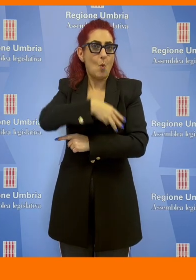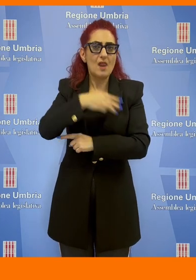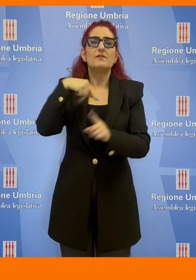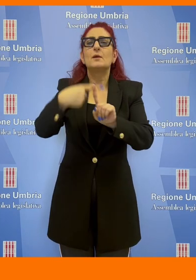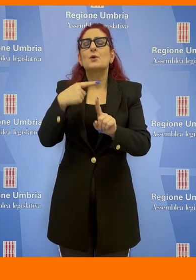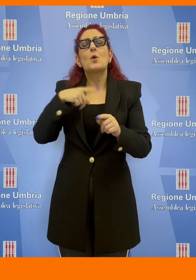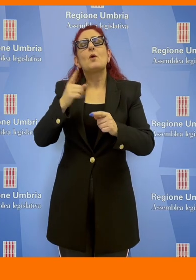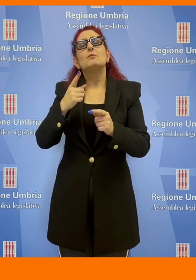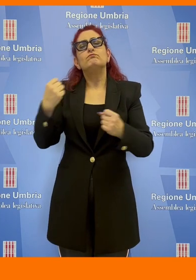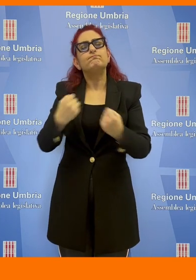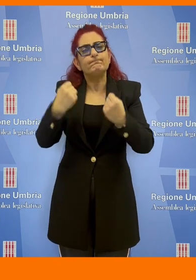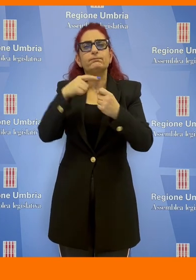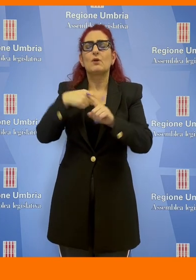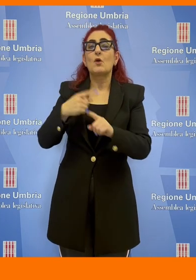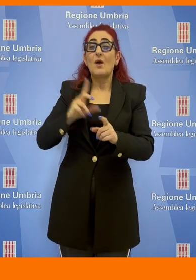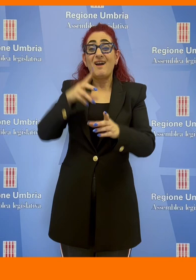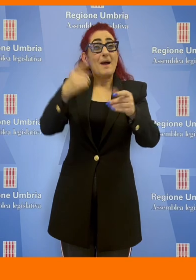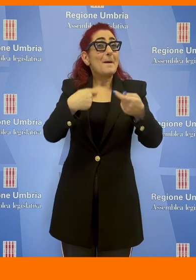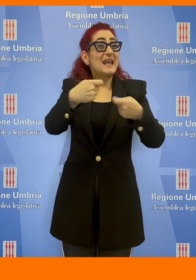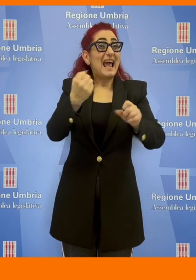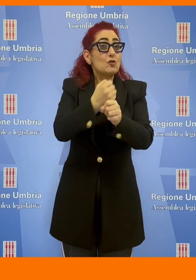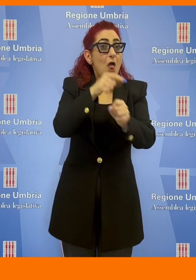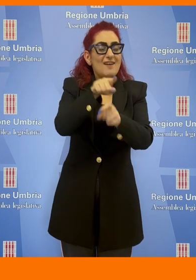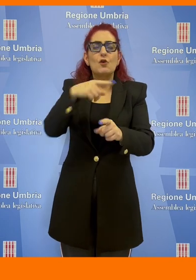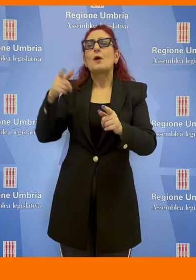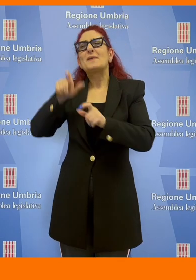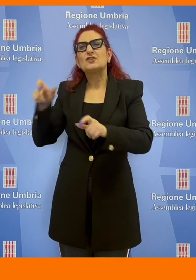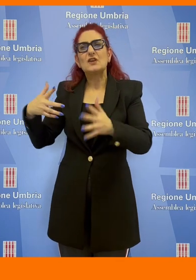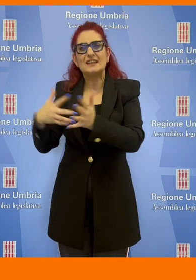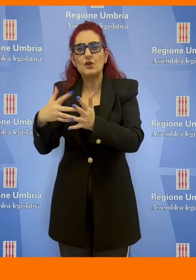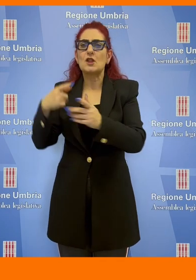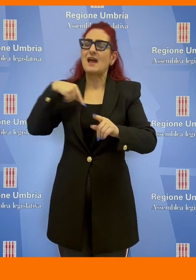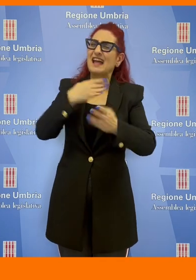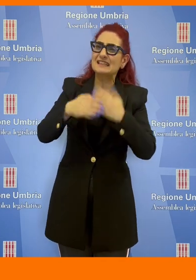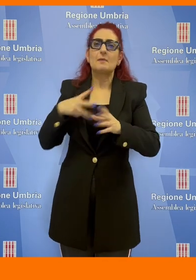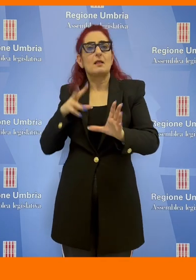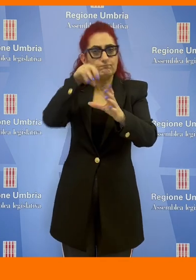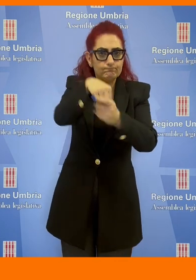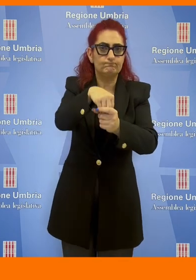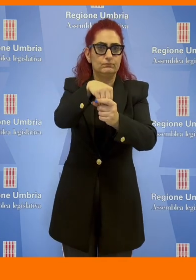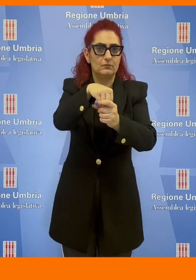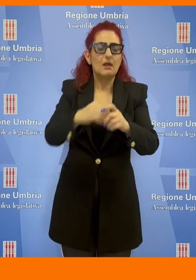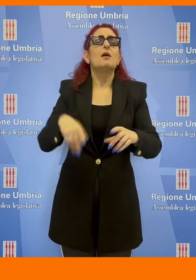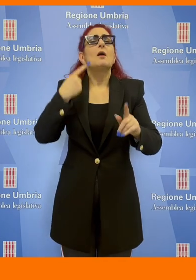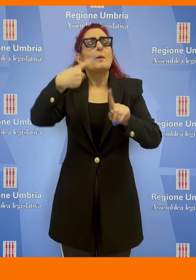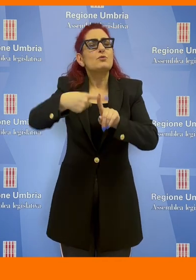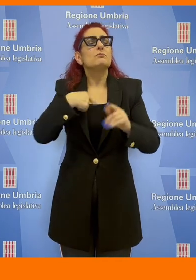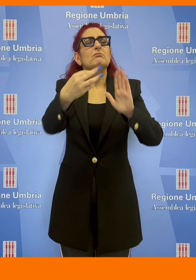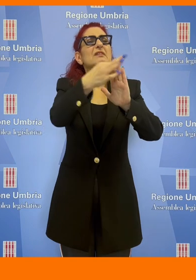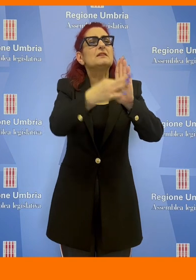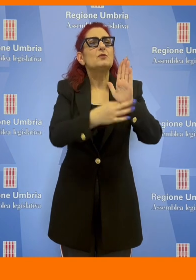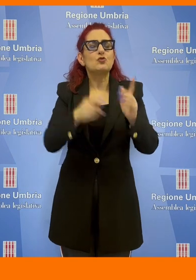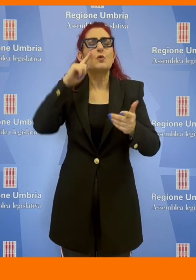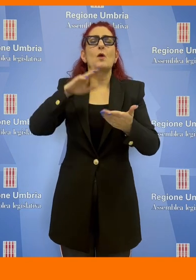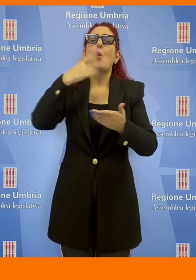a promuovere l'inserimento nel mercato del lavoro delle persone svantaggiate e con disabilità. Essa detta disposizioni per la qualità del